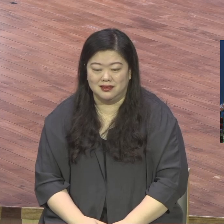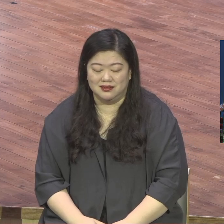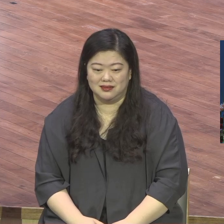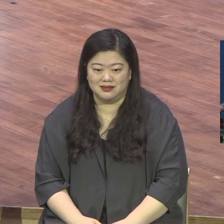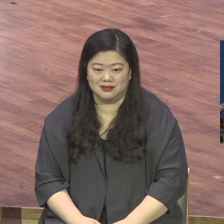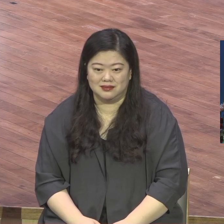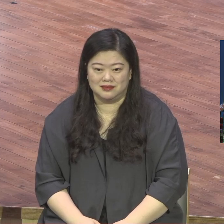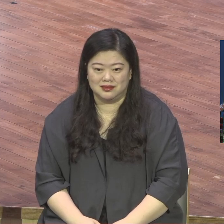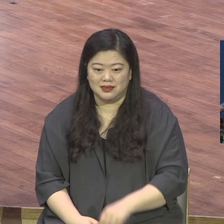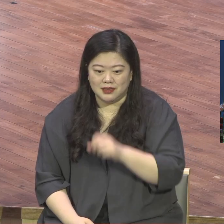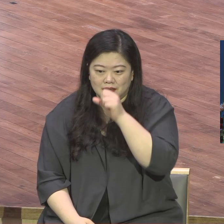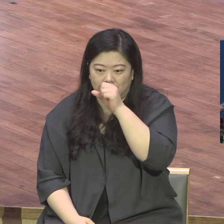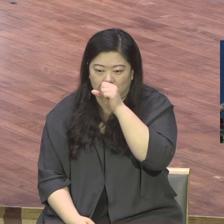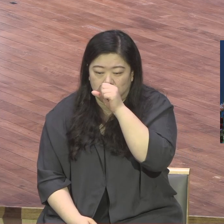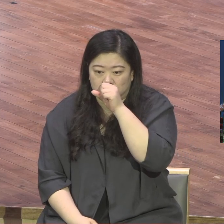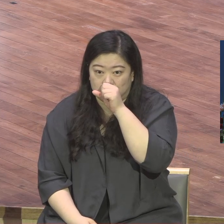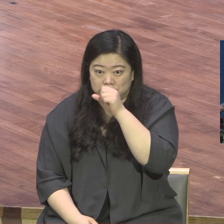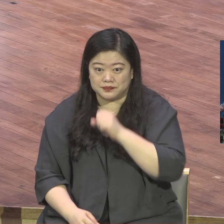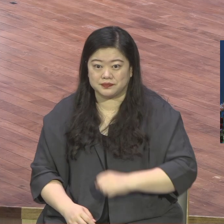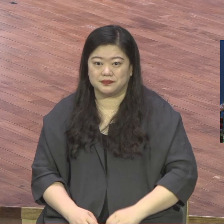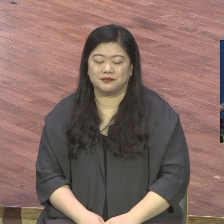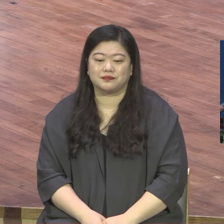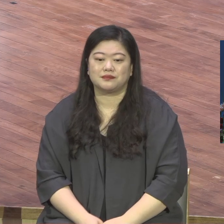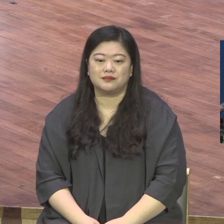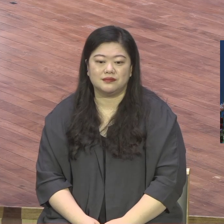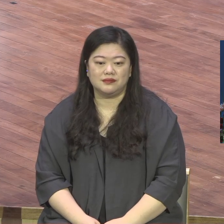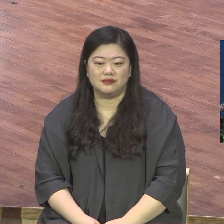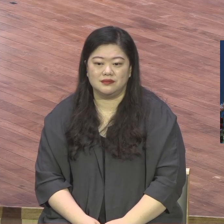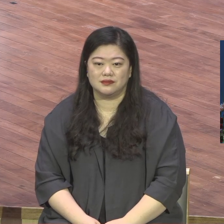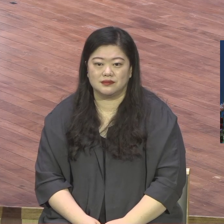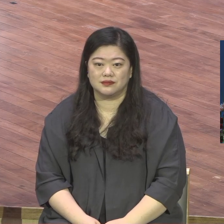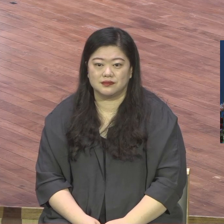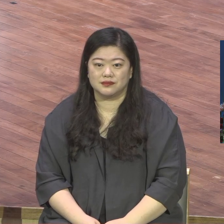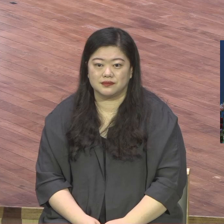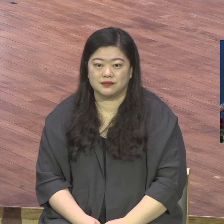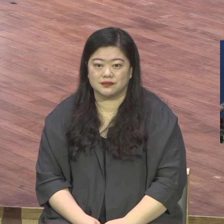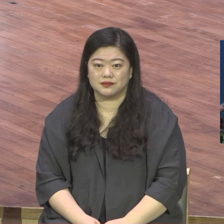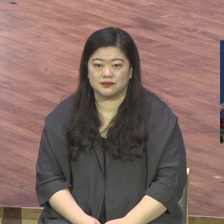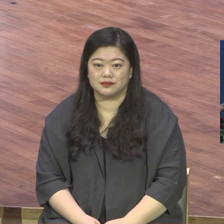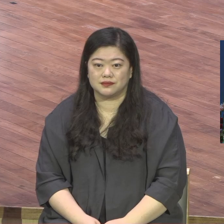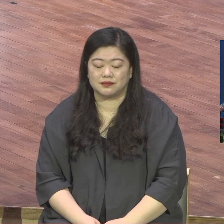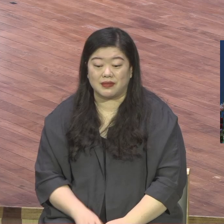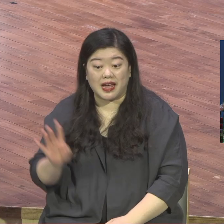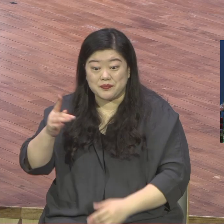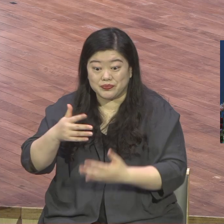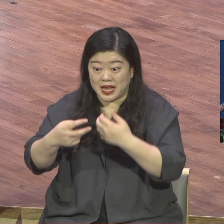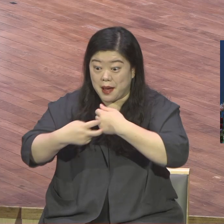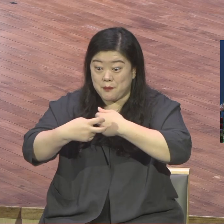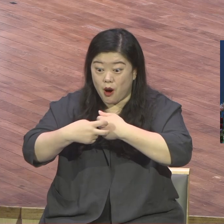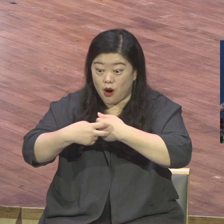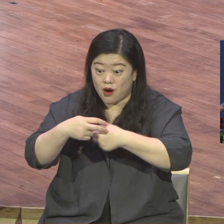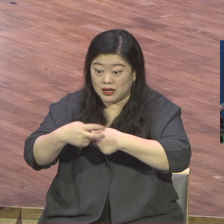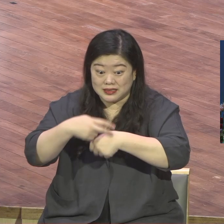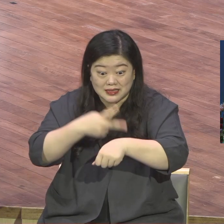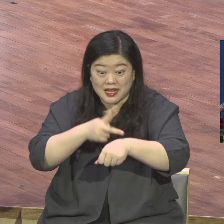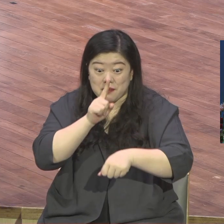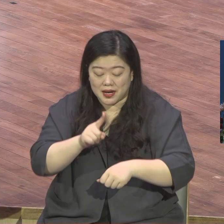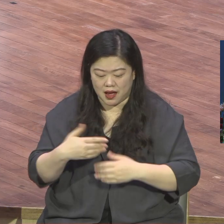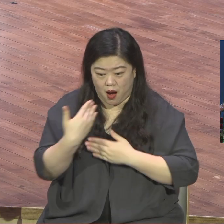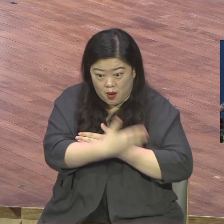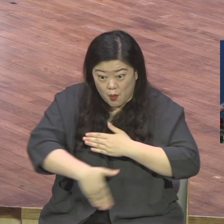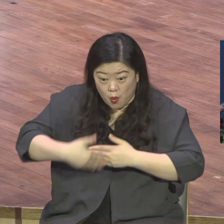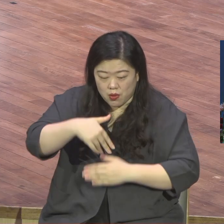이 마치 말이요, 콜레스테롤이 많으면 뭐요, 병원감 그러잖아요. 콜레스테롤 줄이라, 심장 혈관을